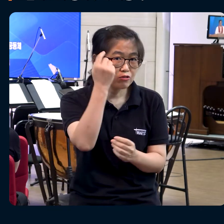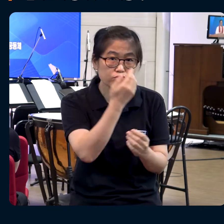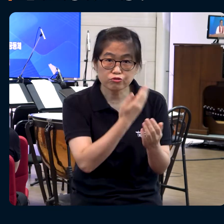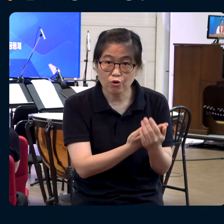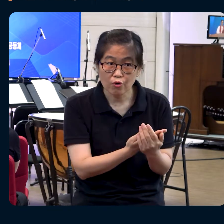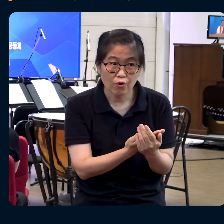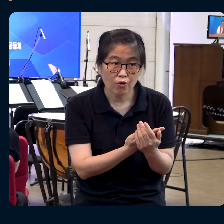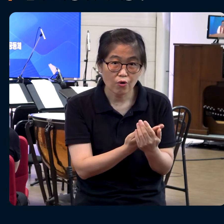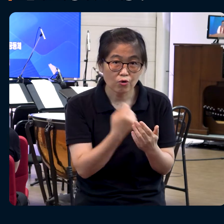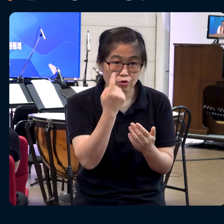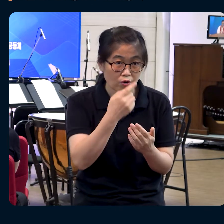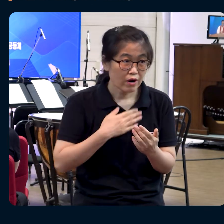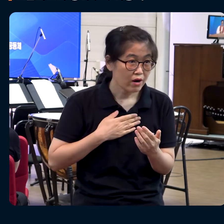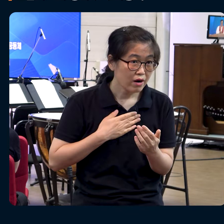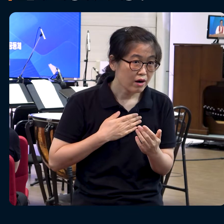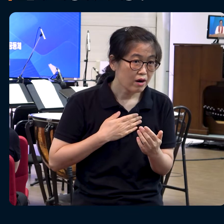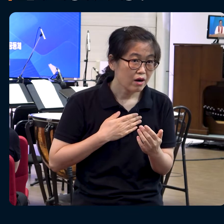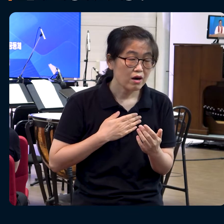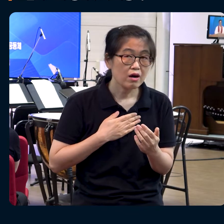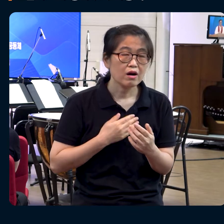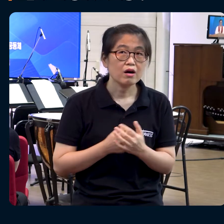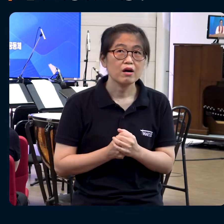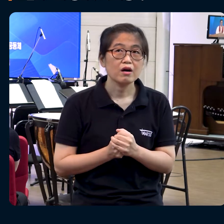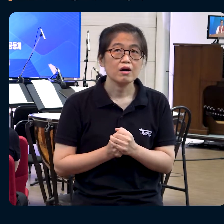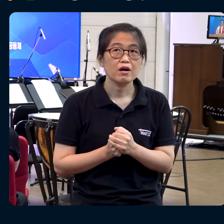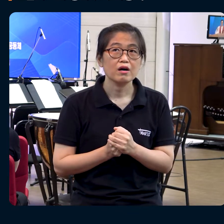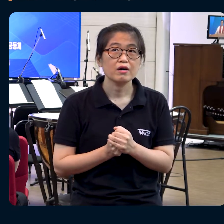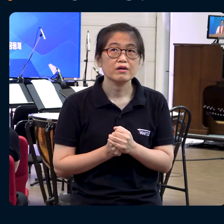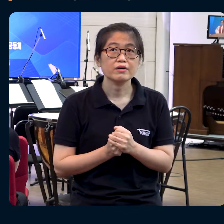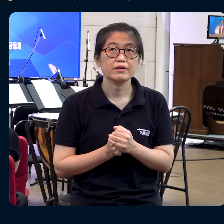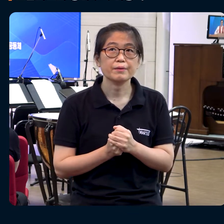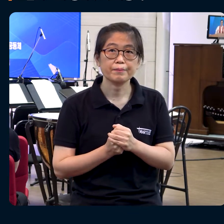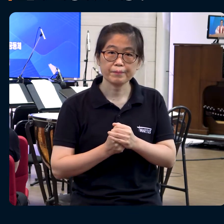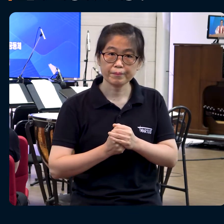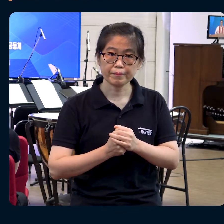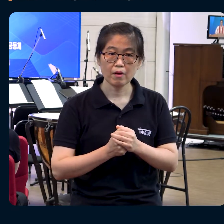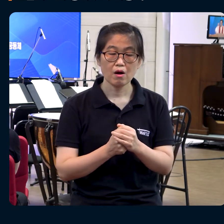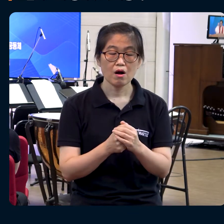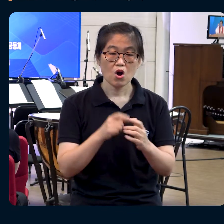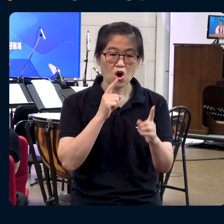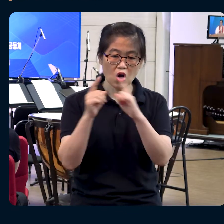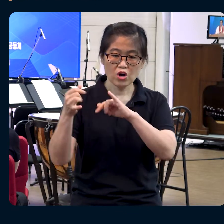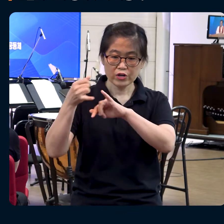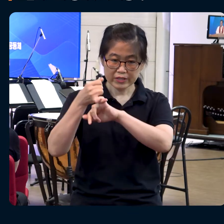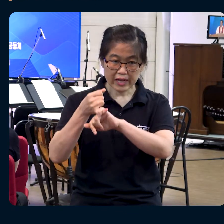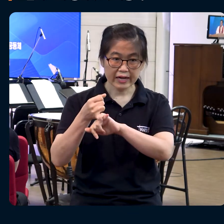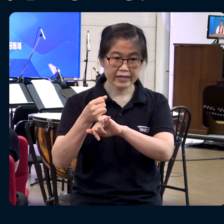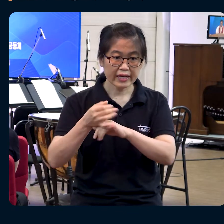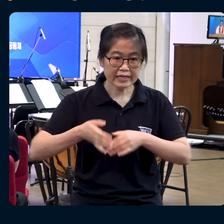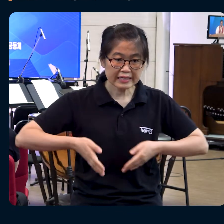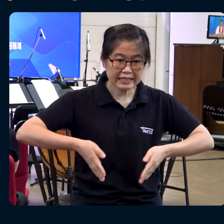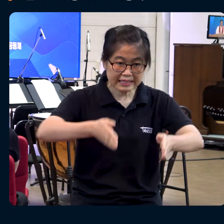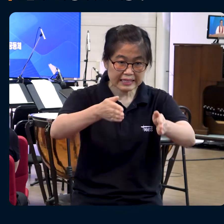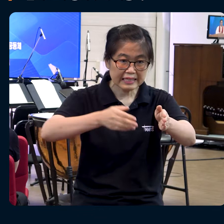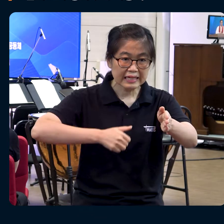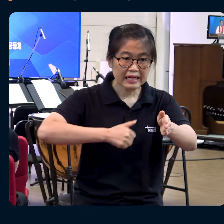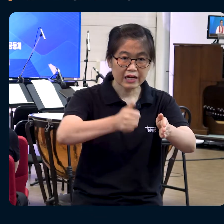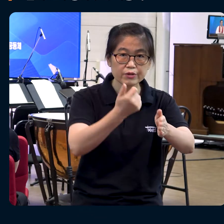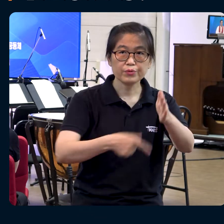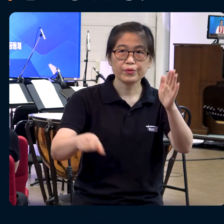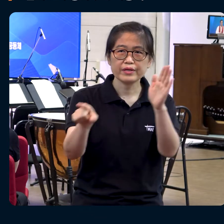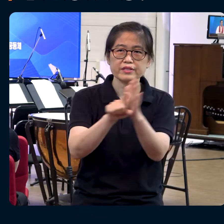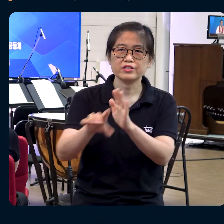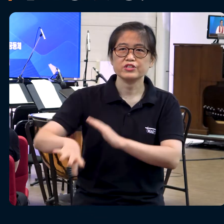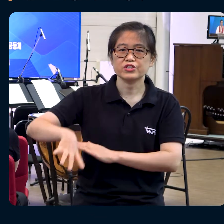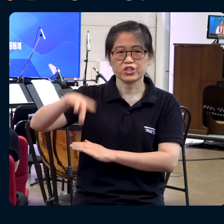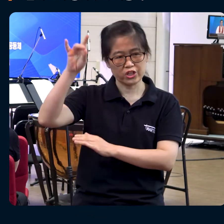왜냐하면 이게 왜 중요하냐면요, 여러분, 언약의 삶이라는 이 길을 힘있게 걸어가기 위해서 제일 중요한 게 뭐냐면